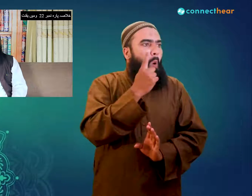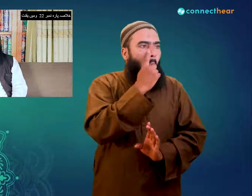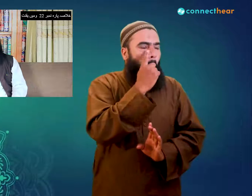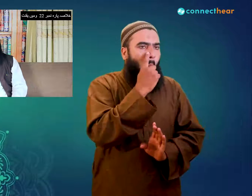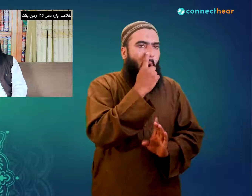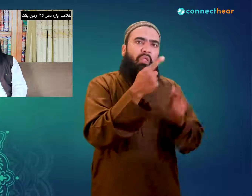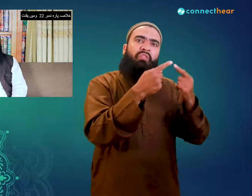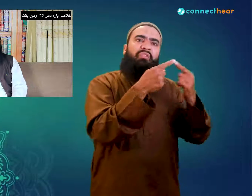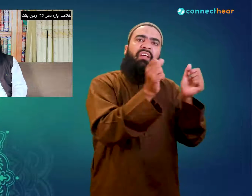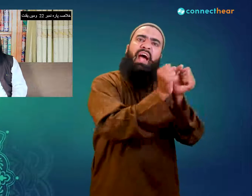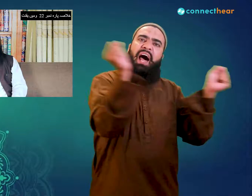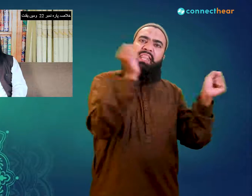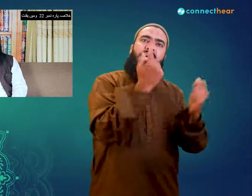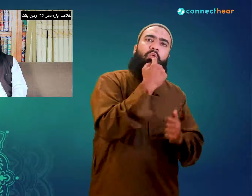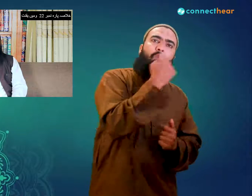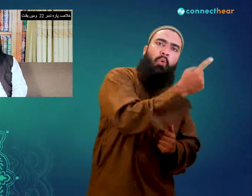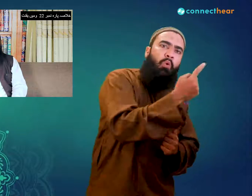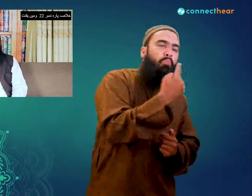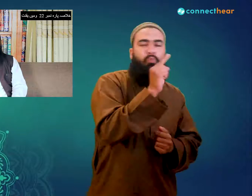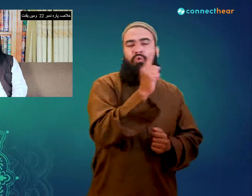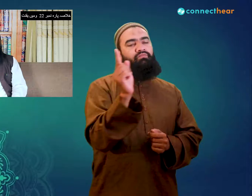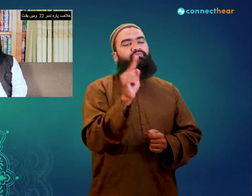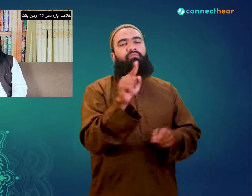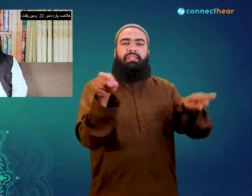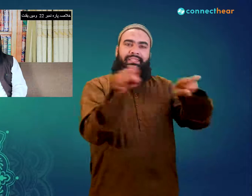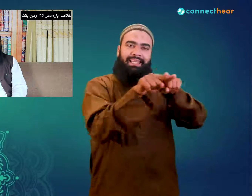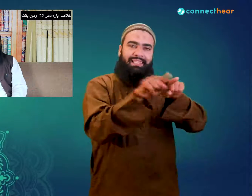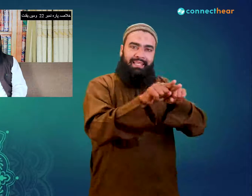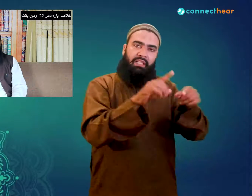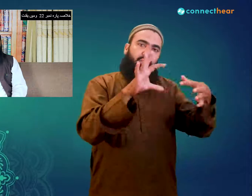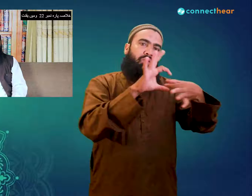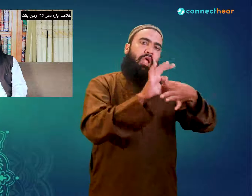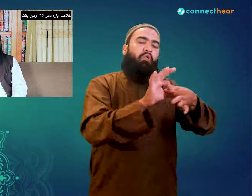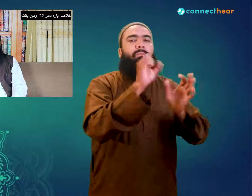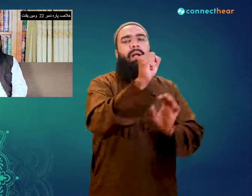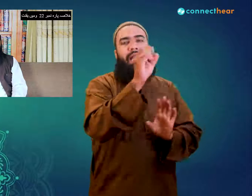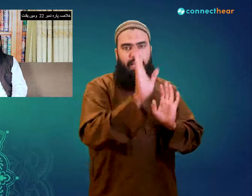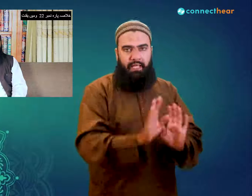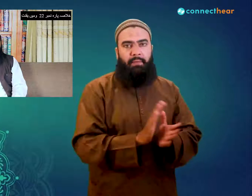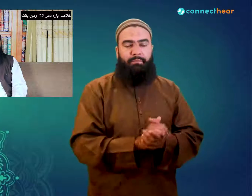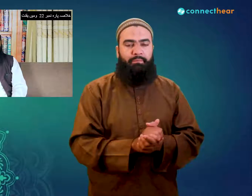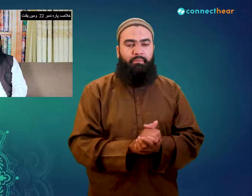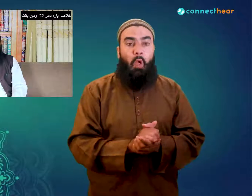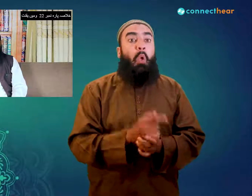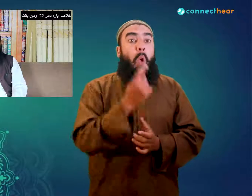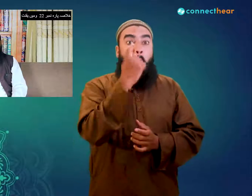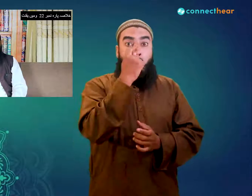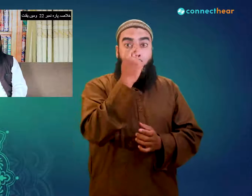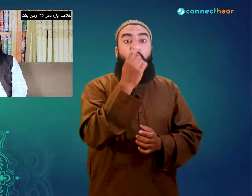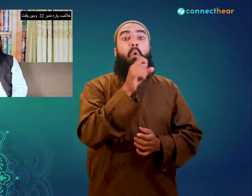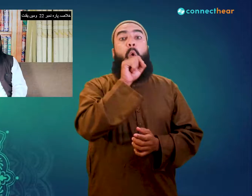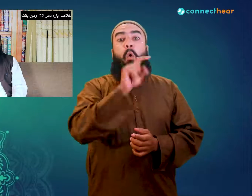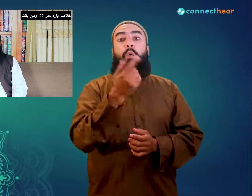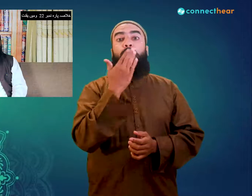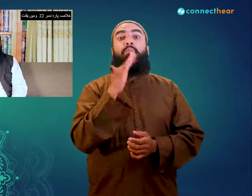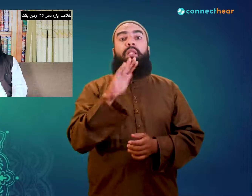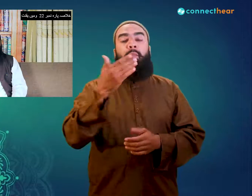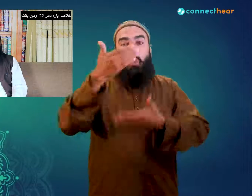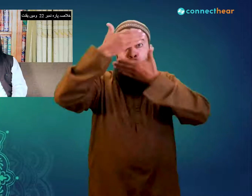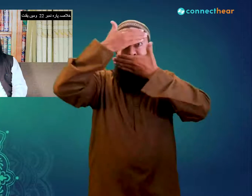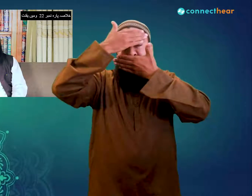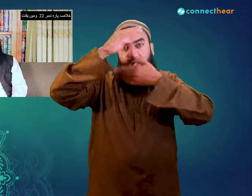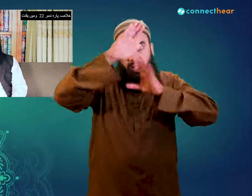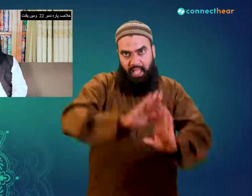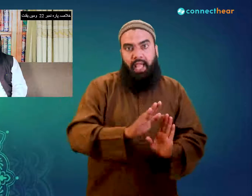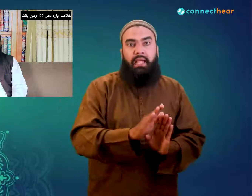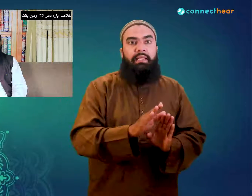سے مستثنیٰ ہوں گی، بلکہ اللہ رب العزت نے چونکہ عورت کا معاملہ پردے کا تھا، اس لیے مردوں